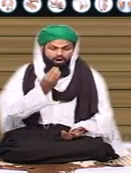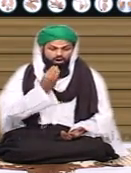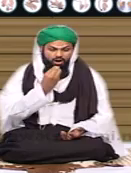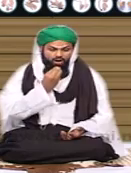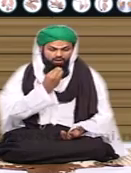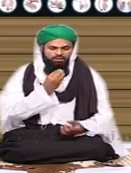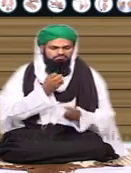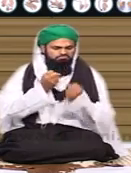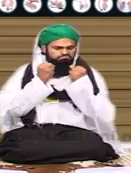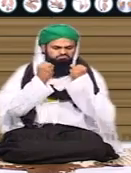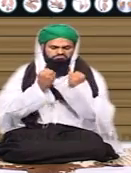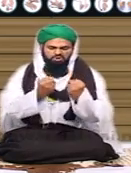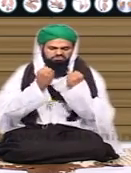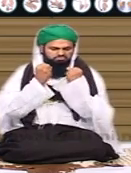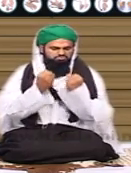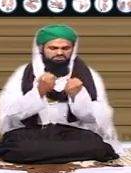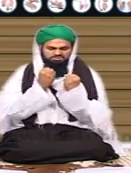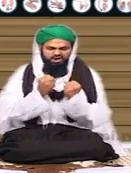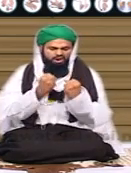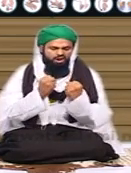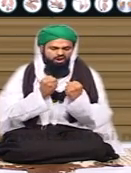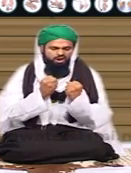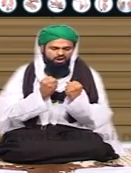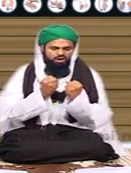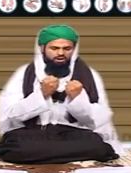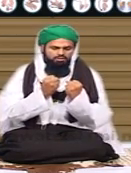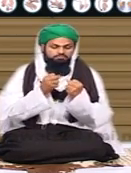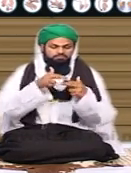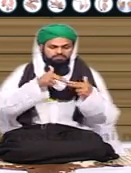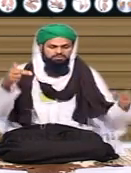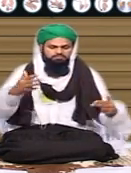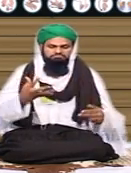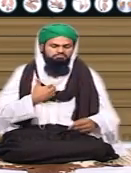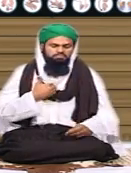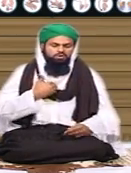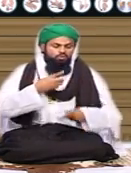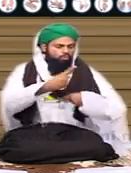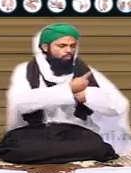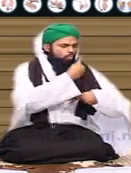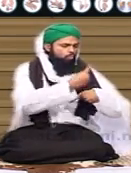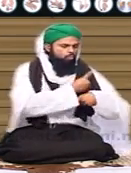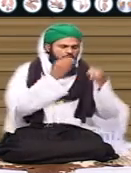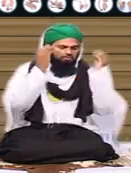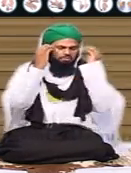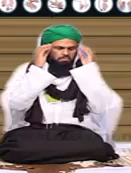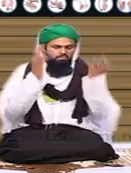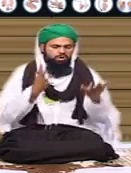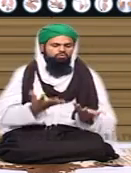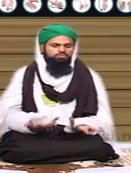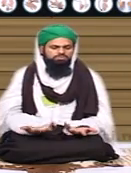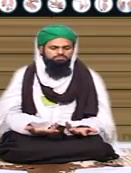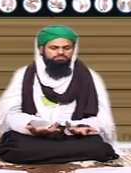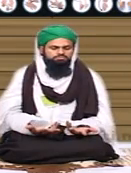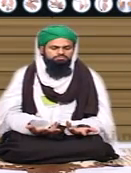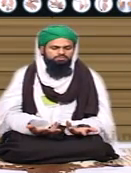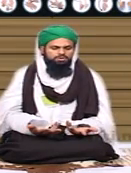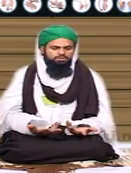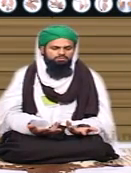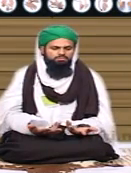میں حلال روزی کمانا یہ بہت بڑی بات، اصول تجارت اول تو کسی کو معلوم نہیں ہوتی، وہ جیسے تیسے بس